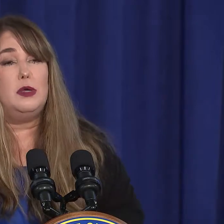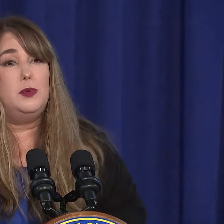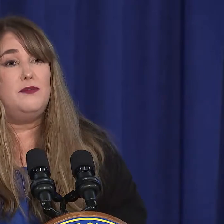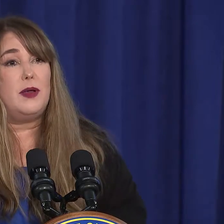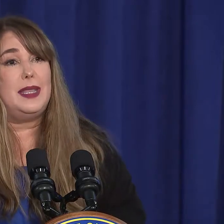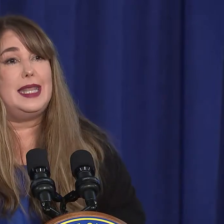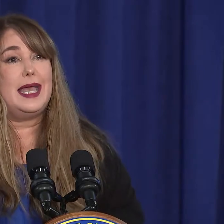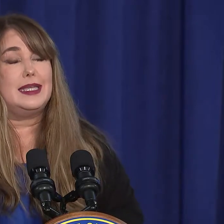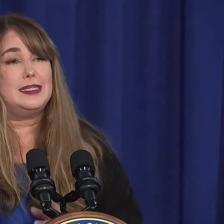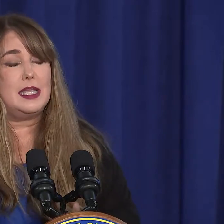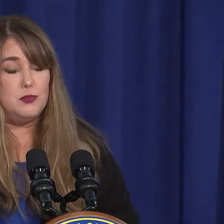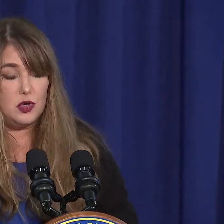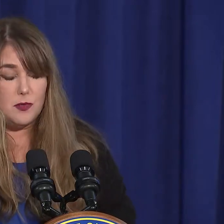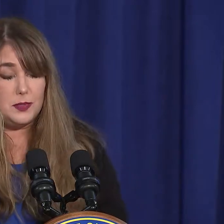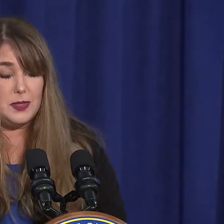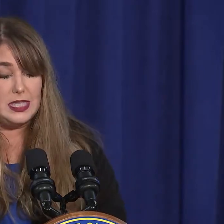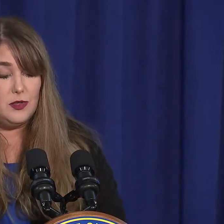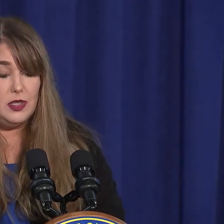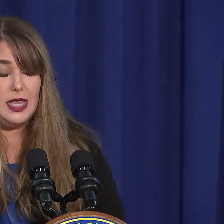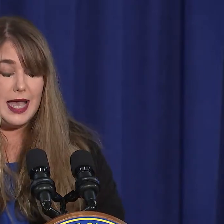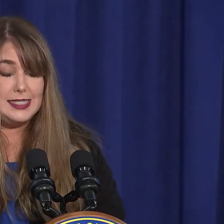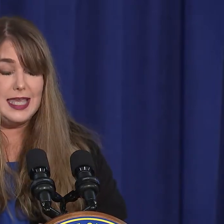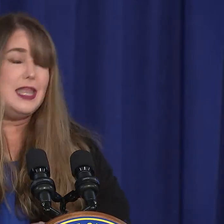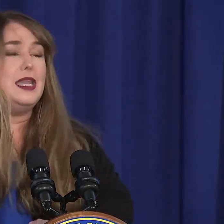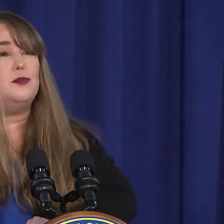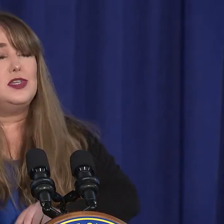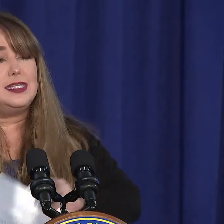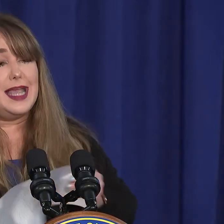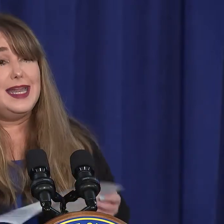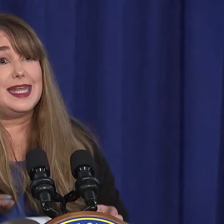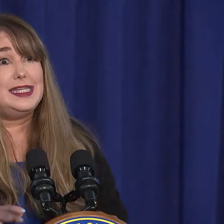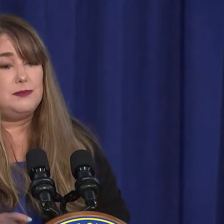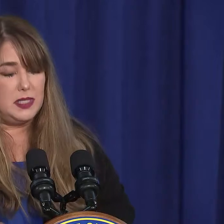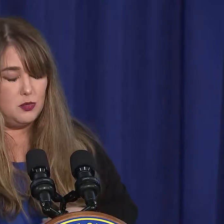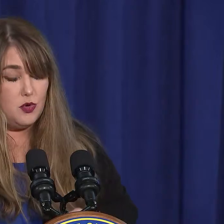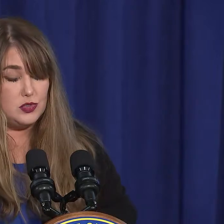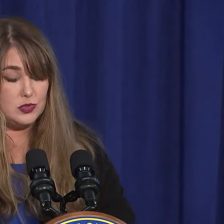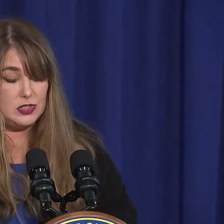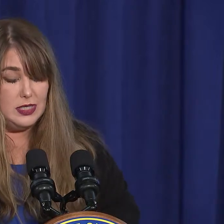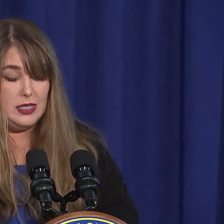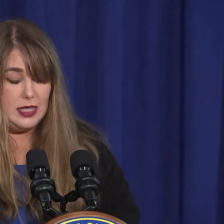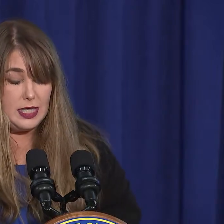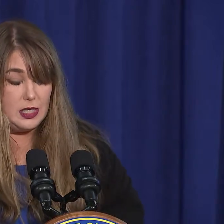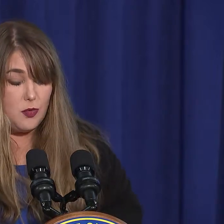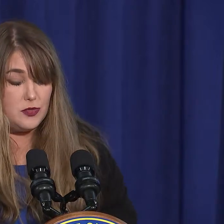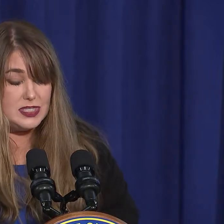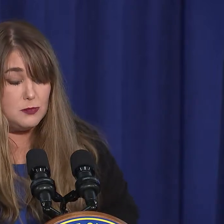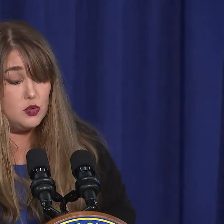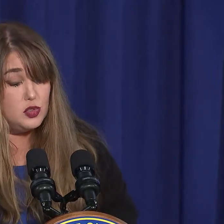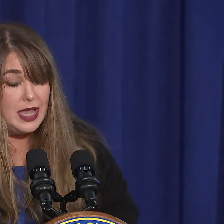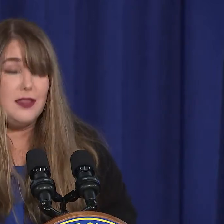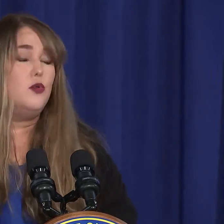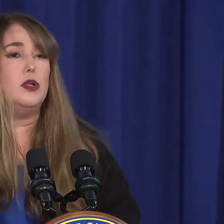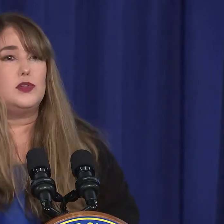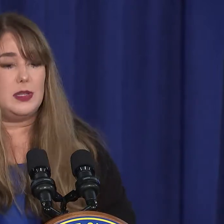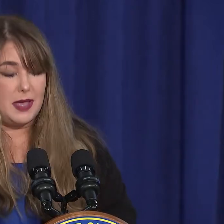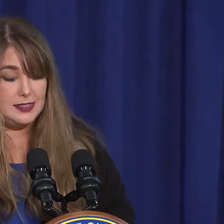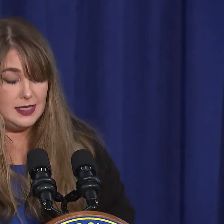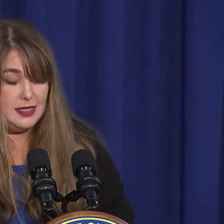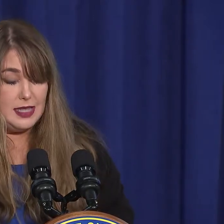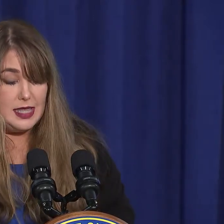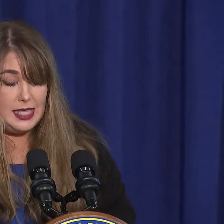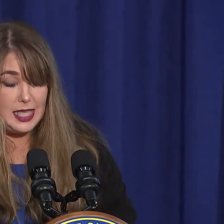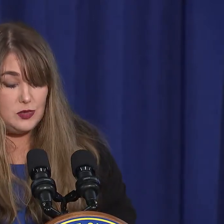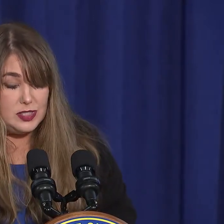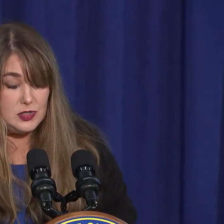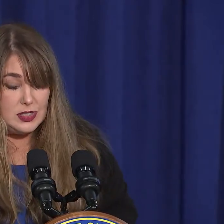tiene un familiar que esté inmunocomprometido. Así que tenemos que ser respetuosos cuando estemos juzgando a los